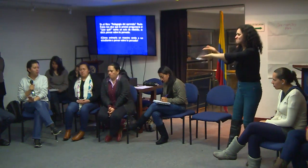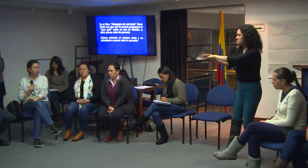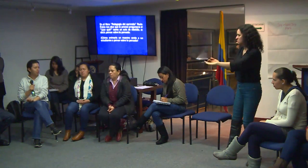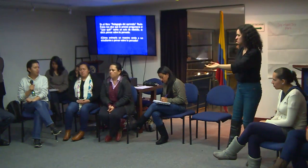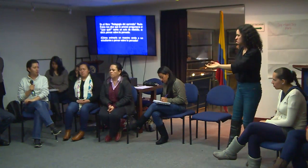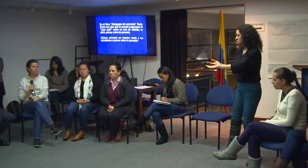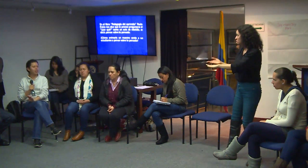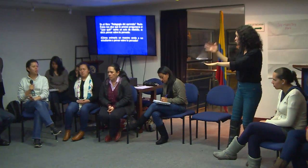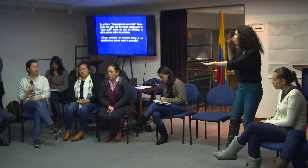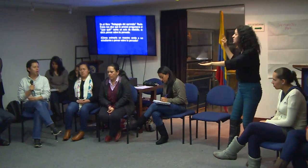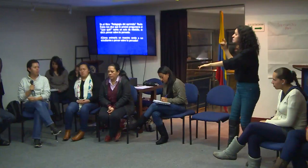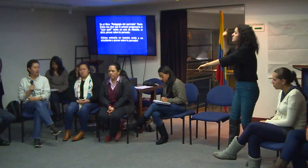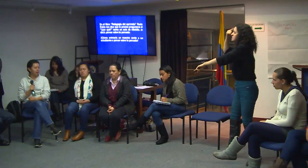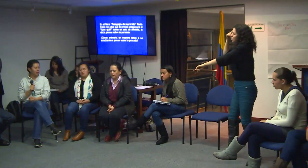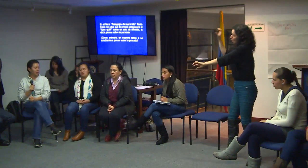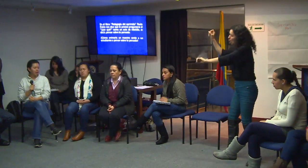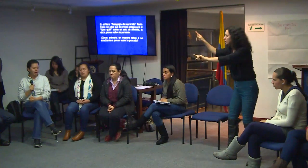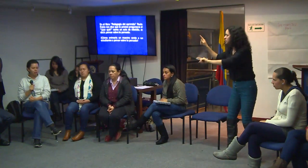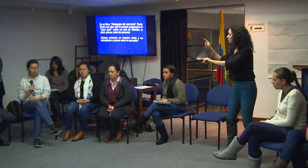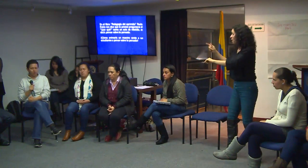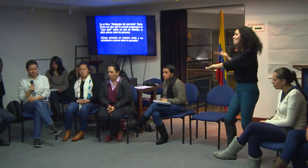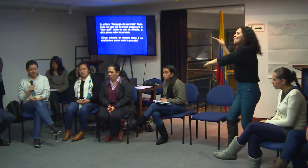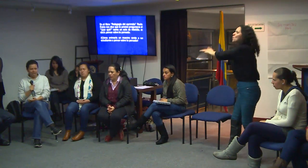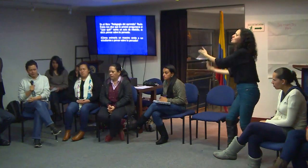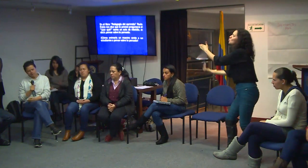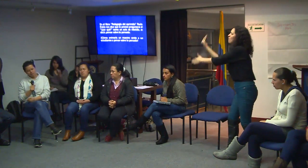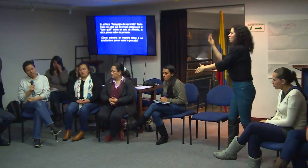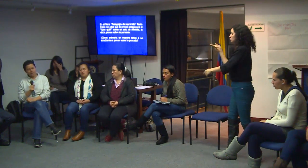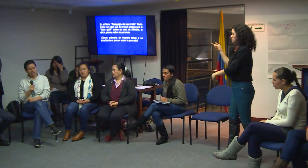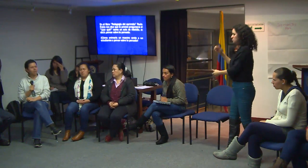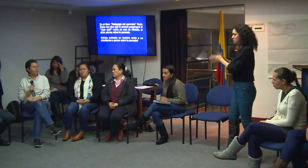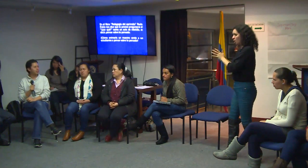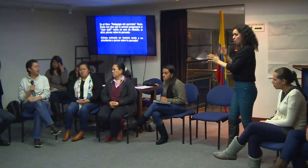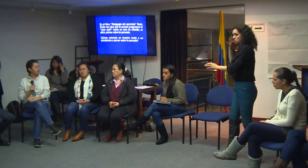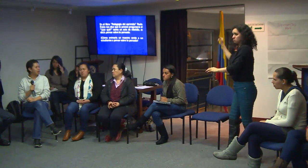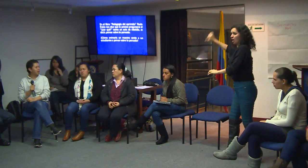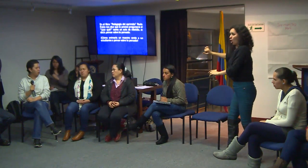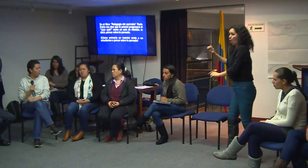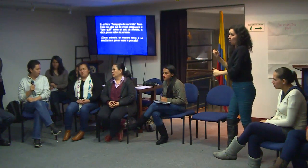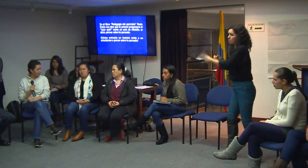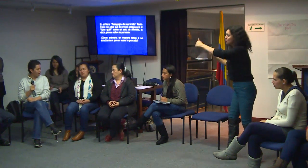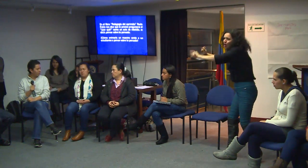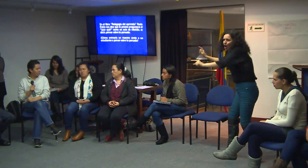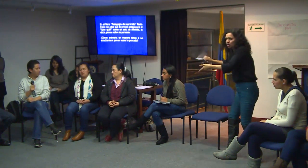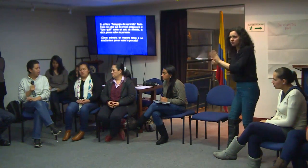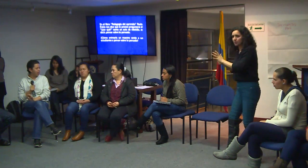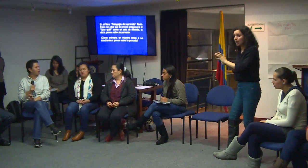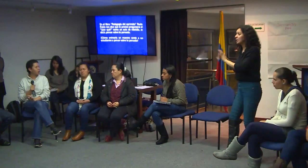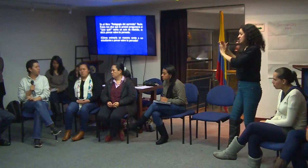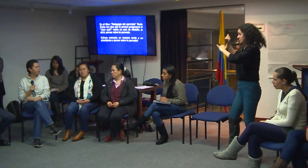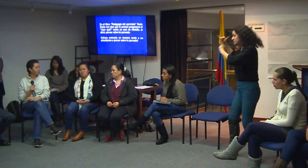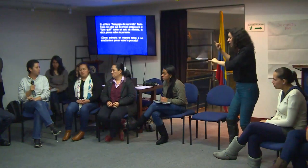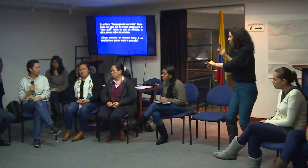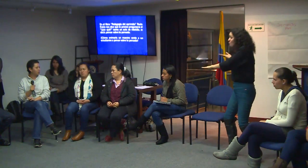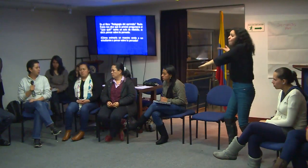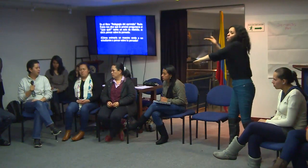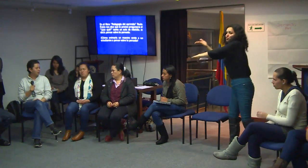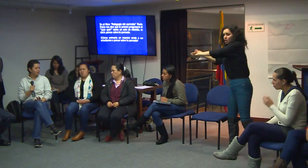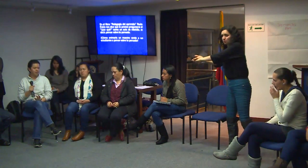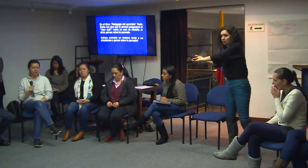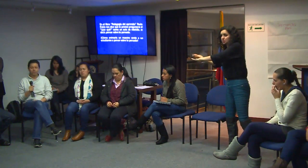mal, lo pensamos de otra manera. Pues creo que desde ahí es ese pensarse lo pensado en el rol de un maestro